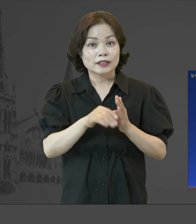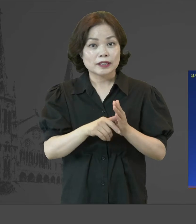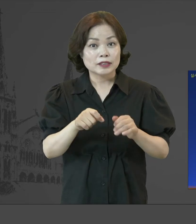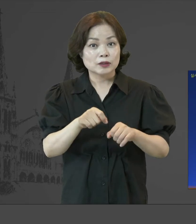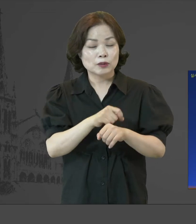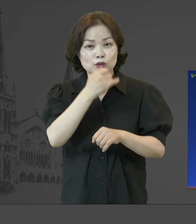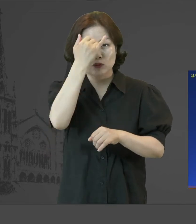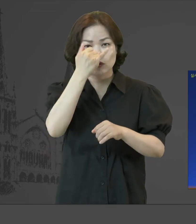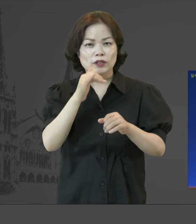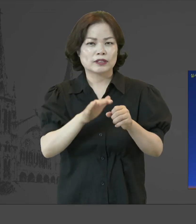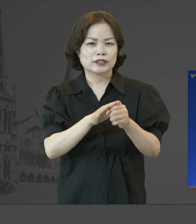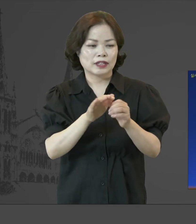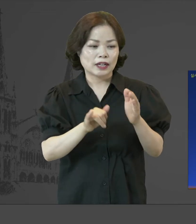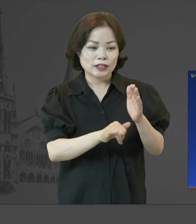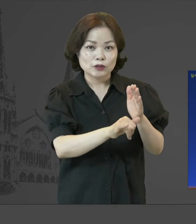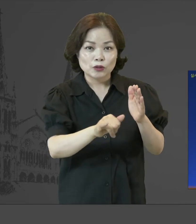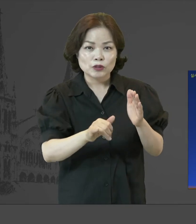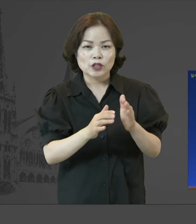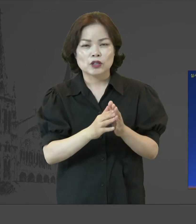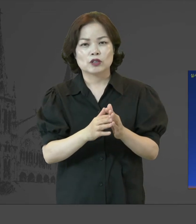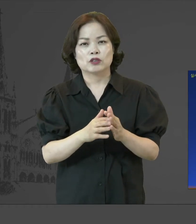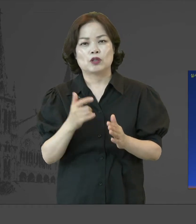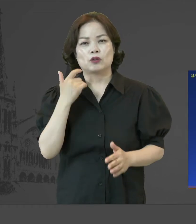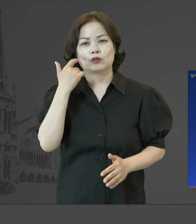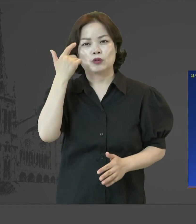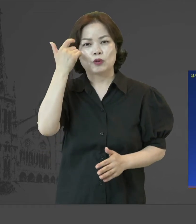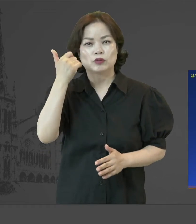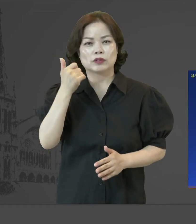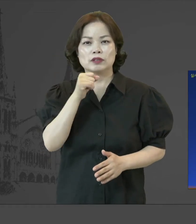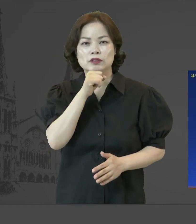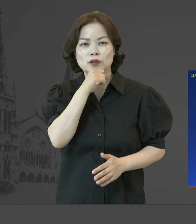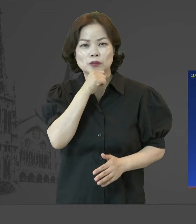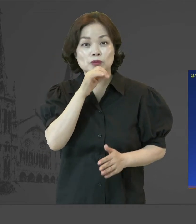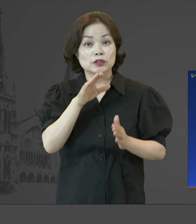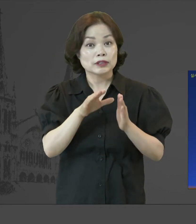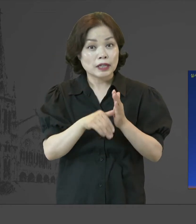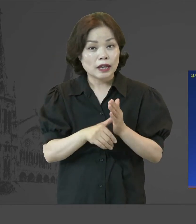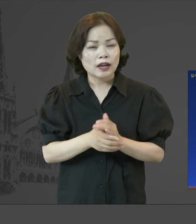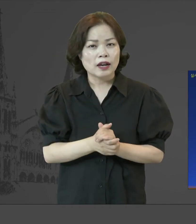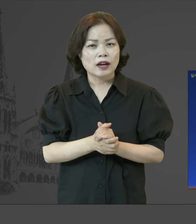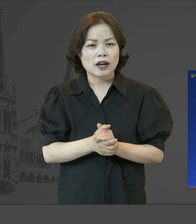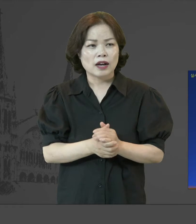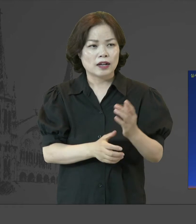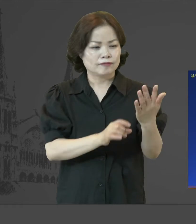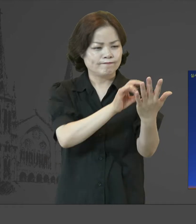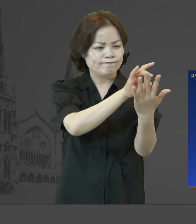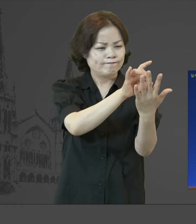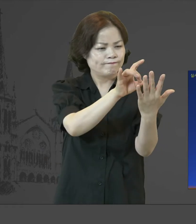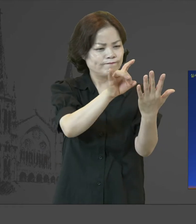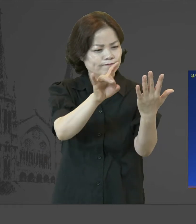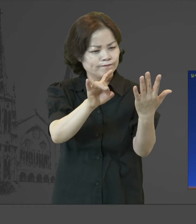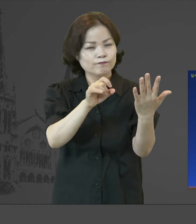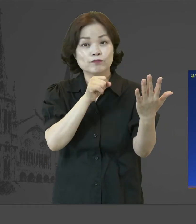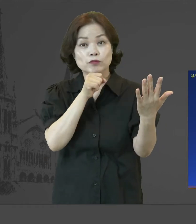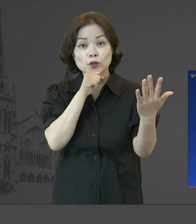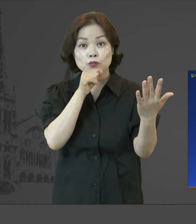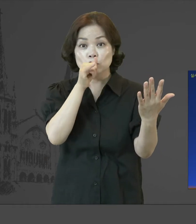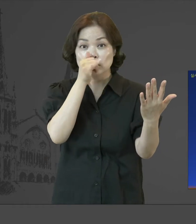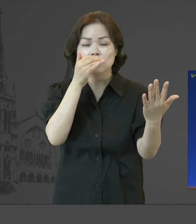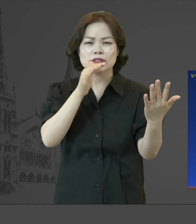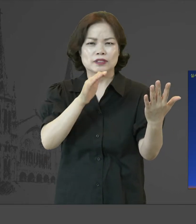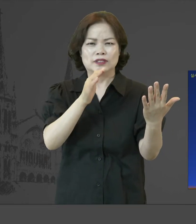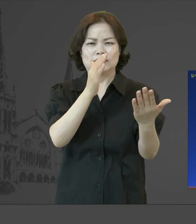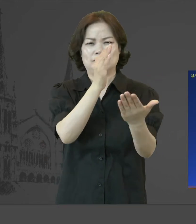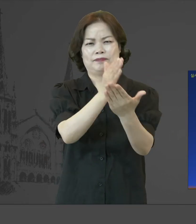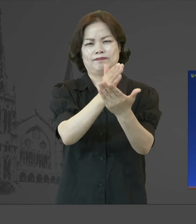우리 충현의 사랑하는 가족들, 우리 교육자들 점수를 매기실 때요, 한 분 한 분 점수 매기실 수도 있습니다. 근데 그러지